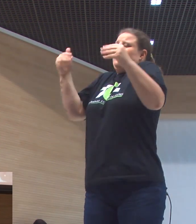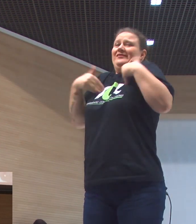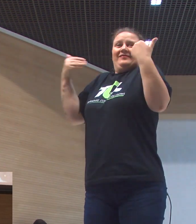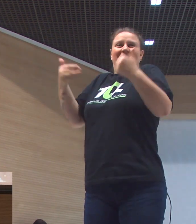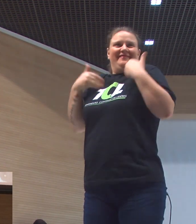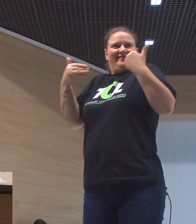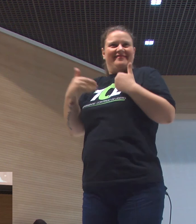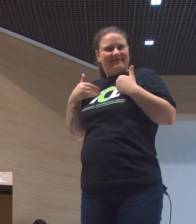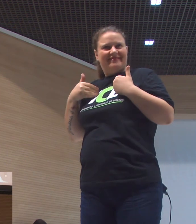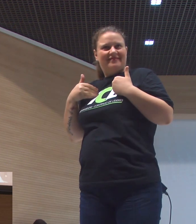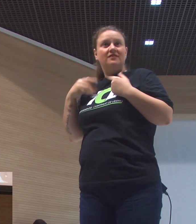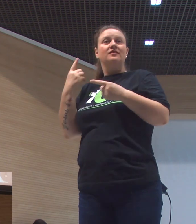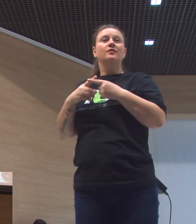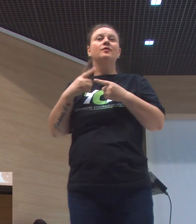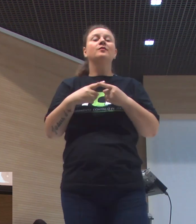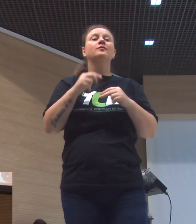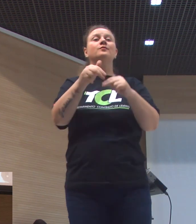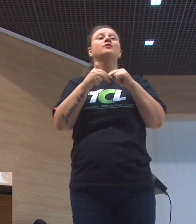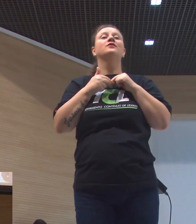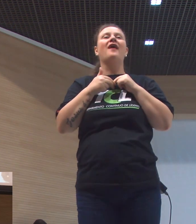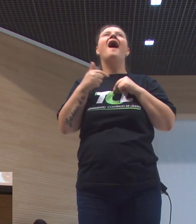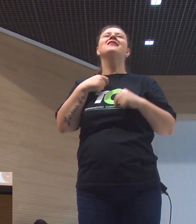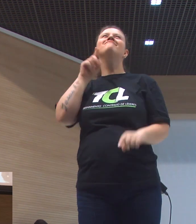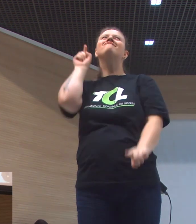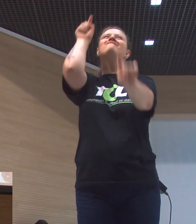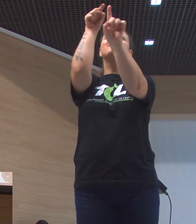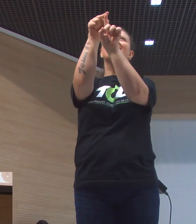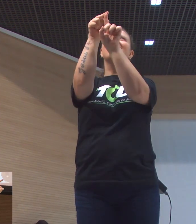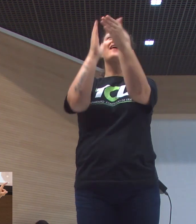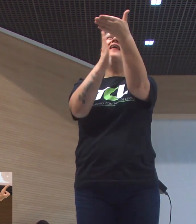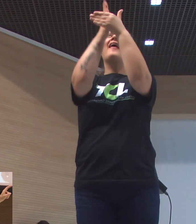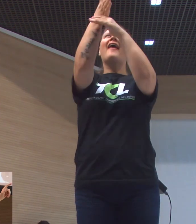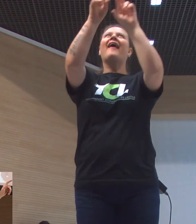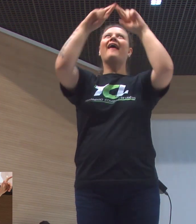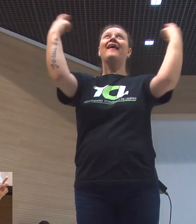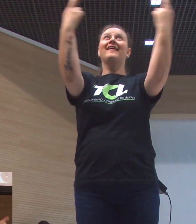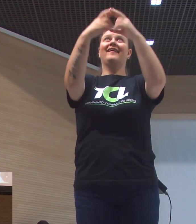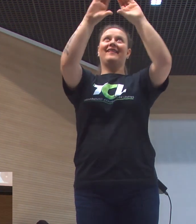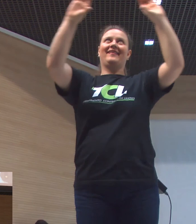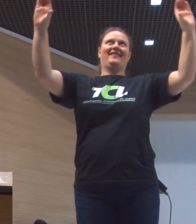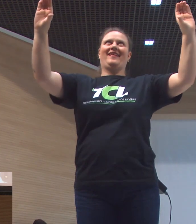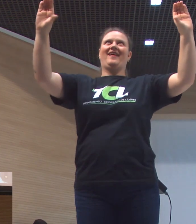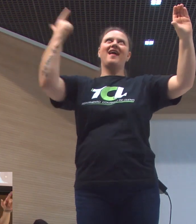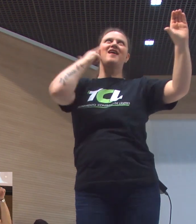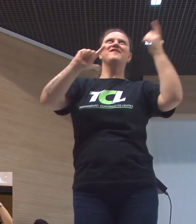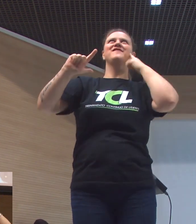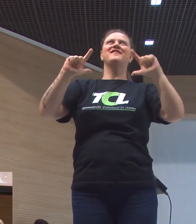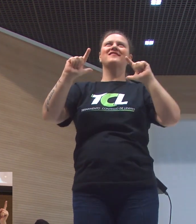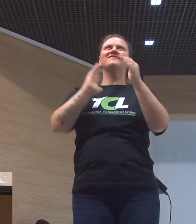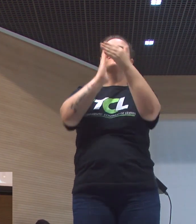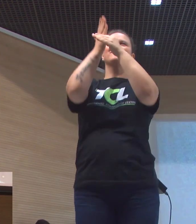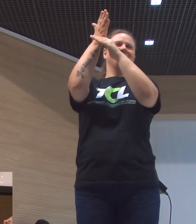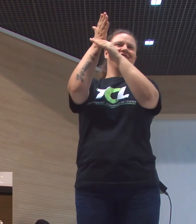Porque ele tem o reino dos céus como herança eterna. E aqui na terra ele tem